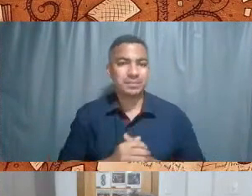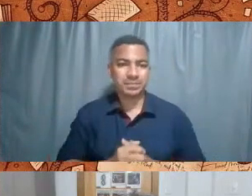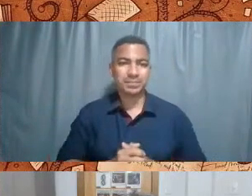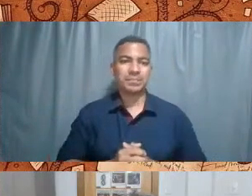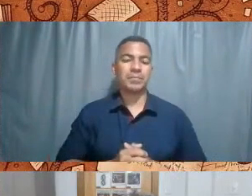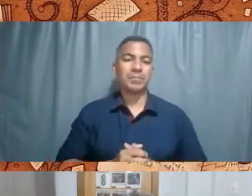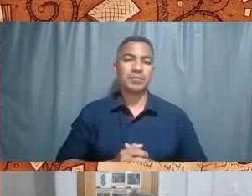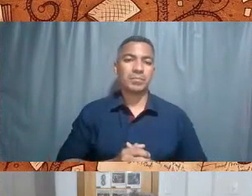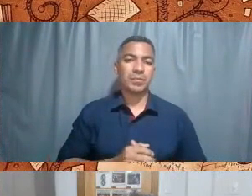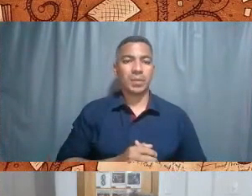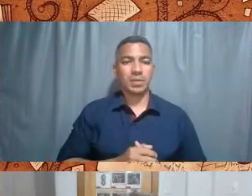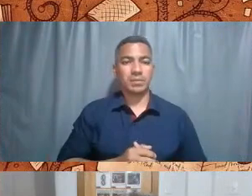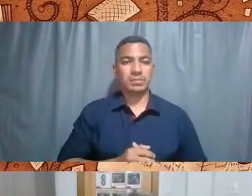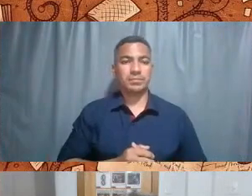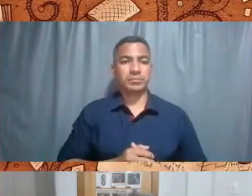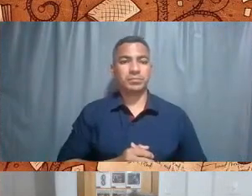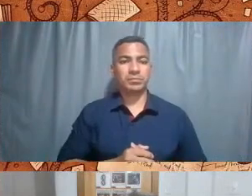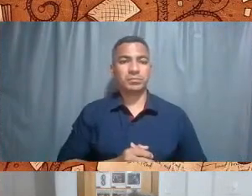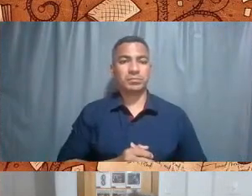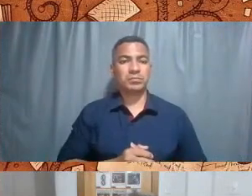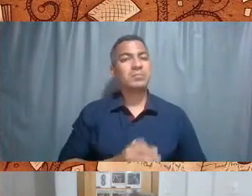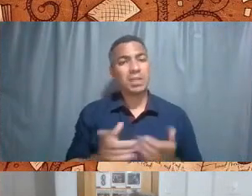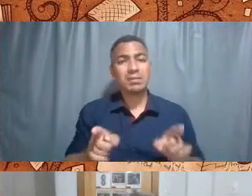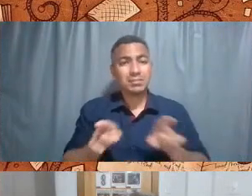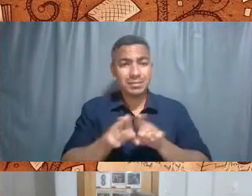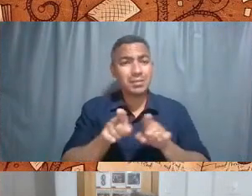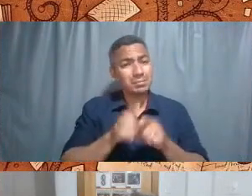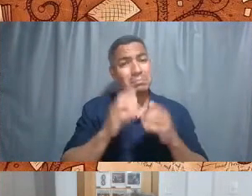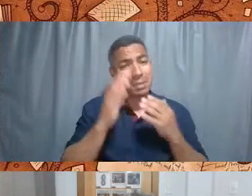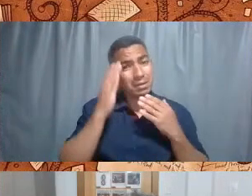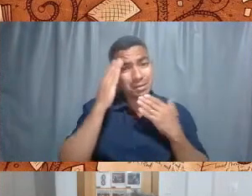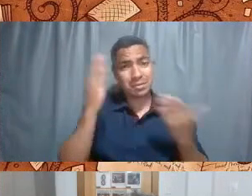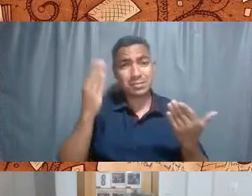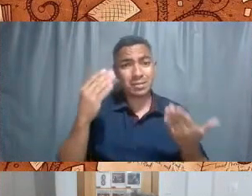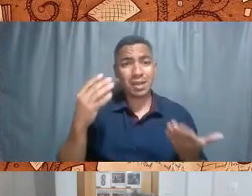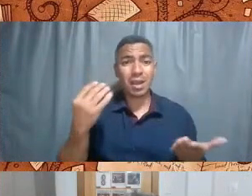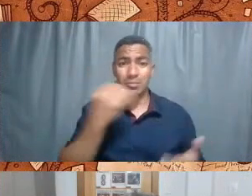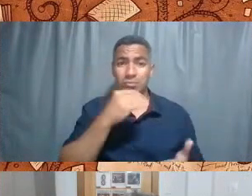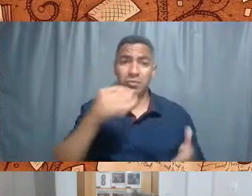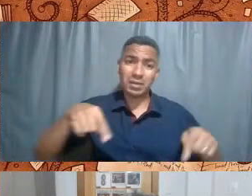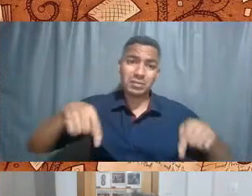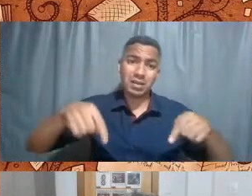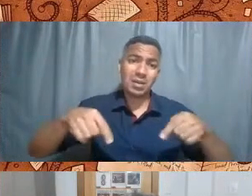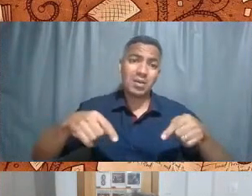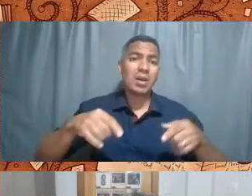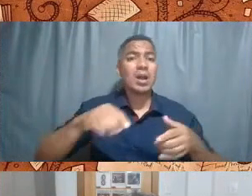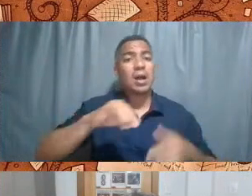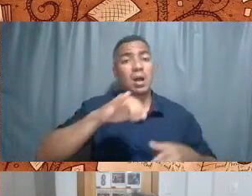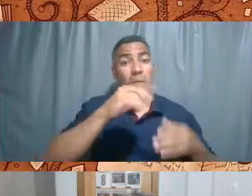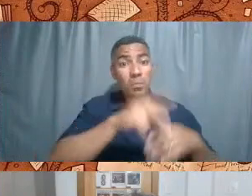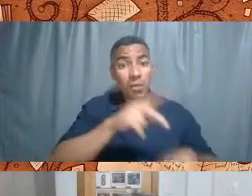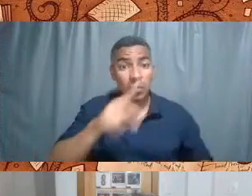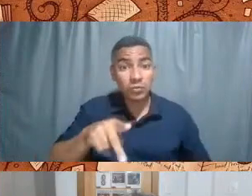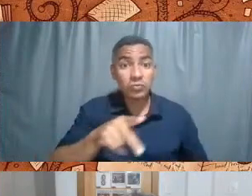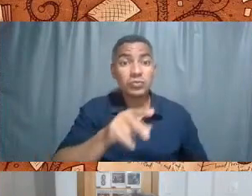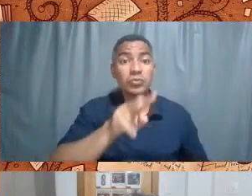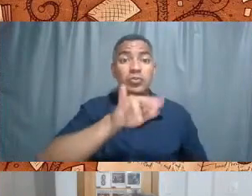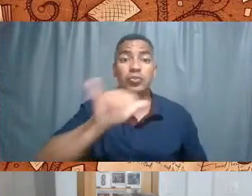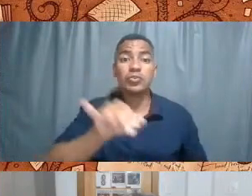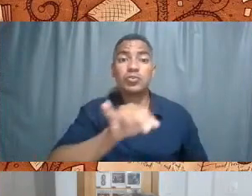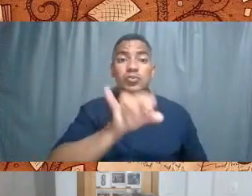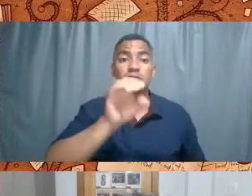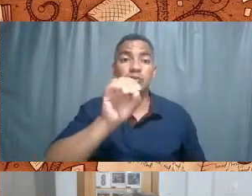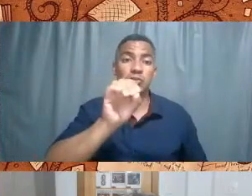Eu também aproveito, né, o momento para agradecer, agradeço ao professor Joel, em nome, né,